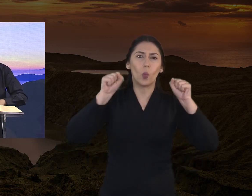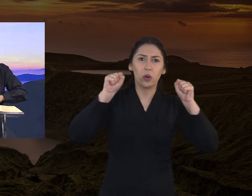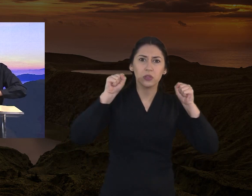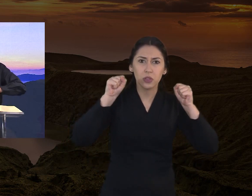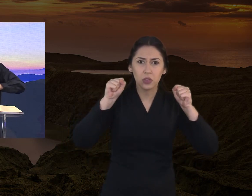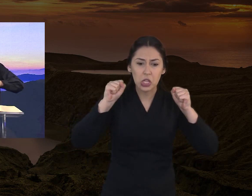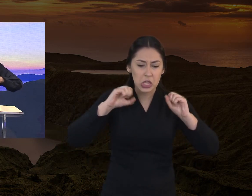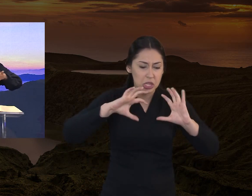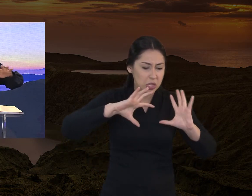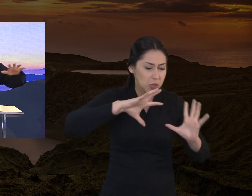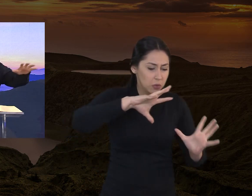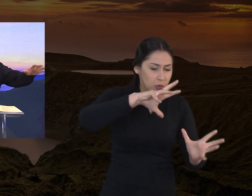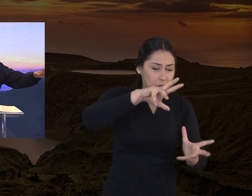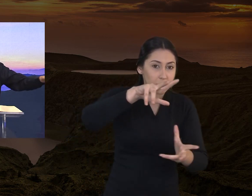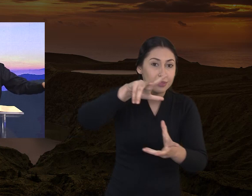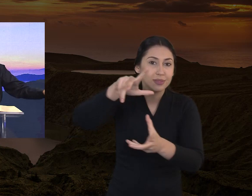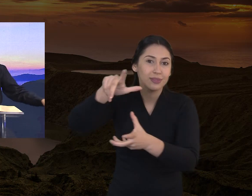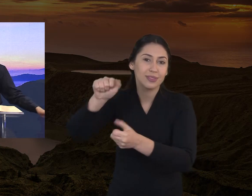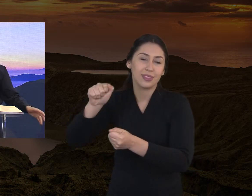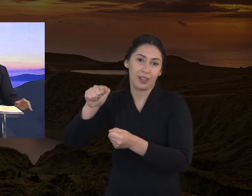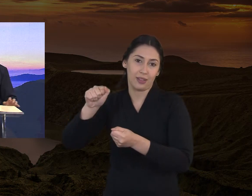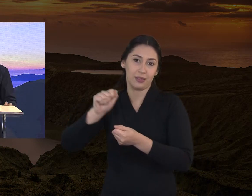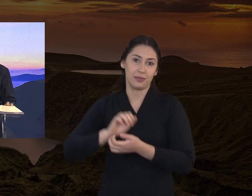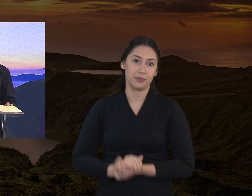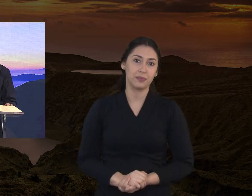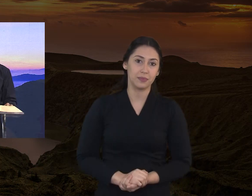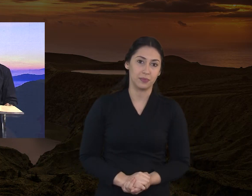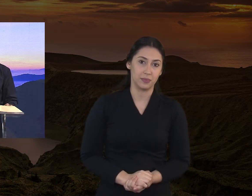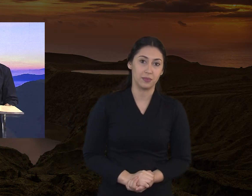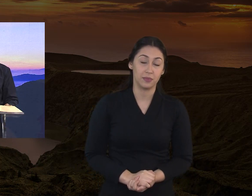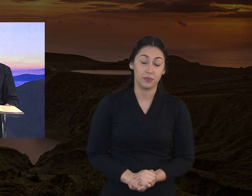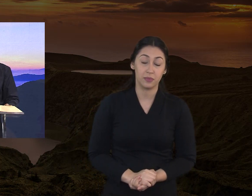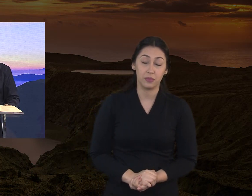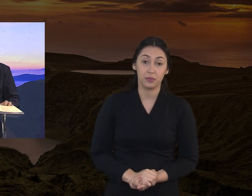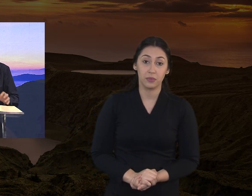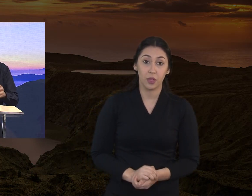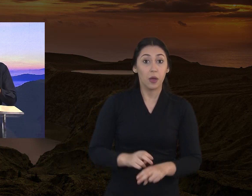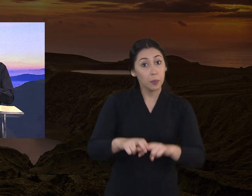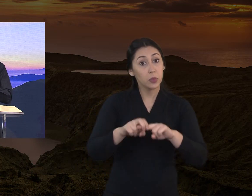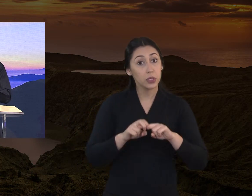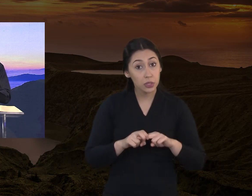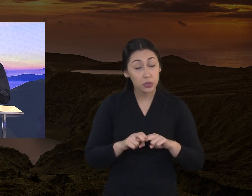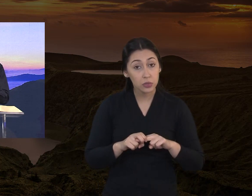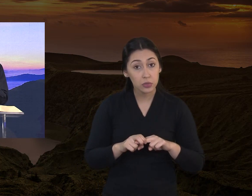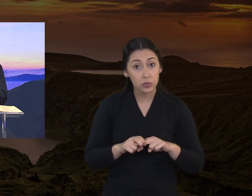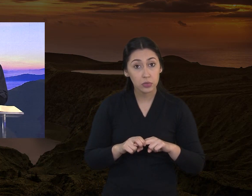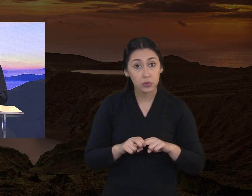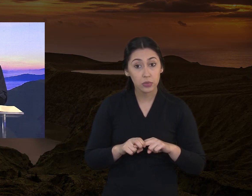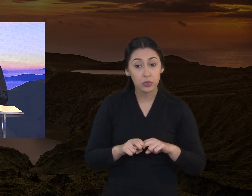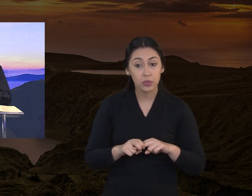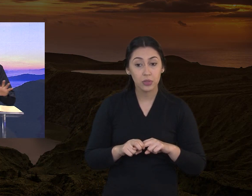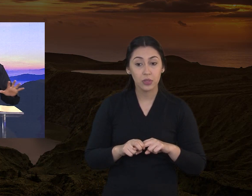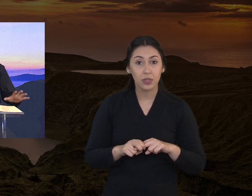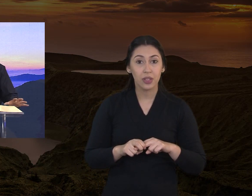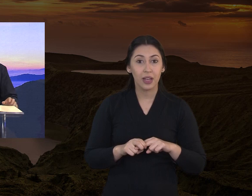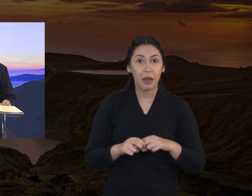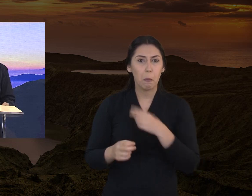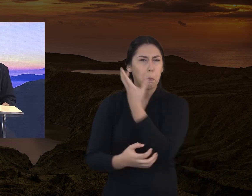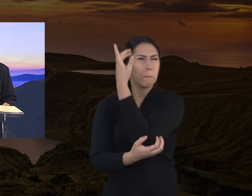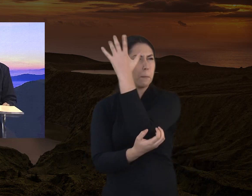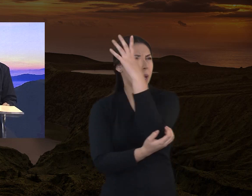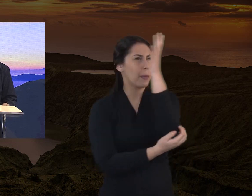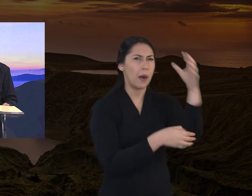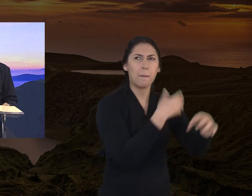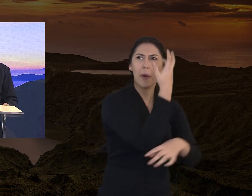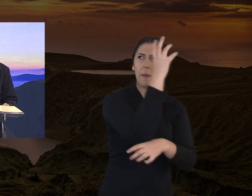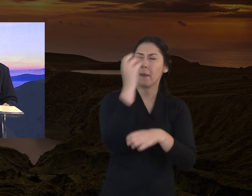maldição sobre toda a criação aqui sobre a terra. Portanto, desconectou também a